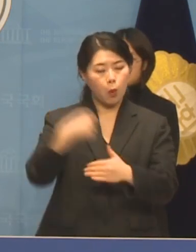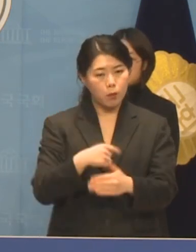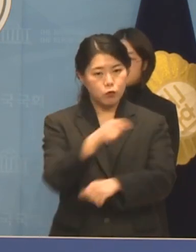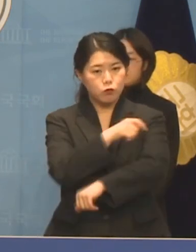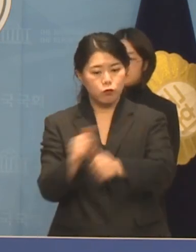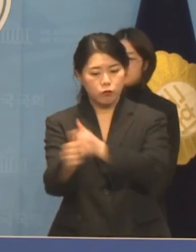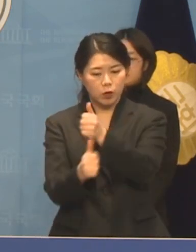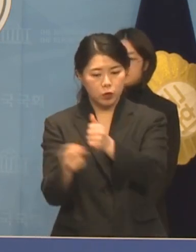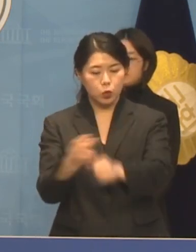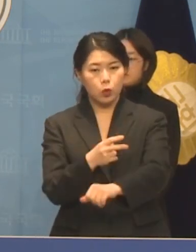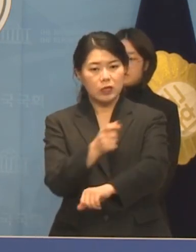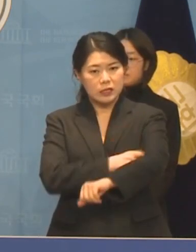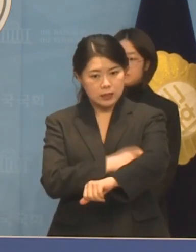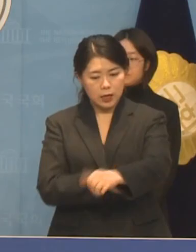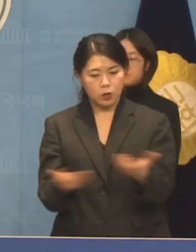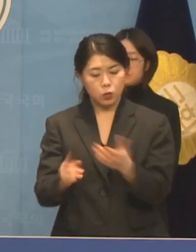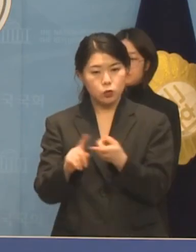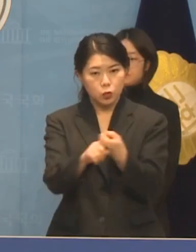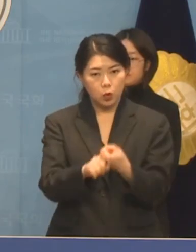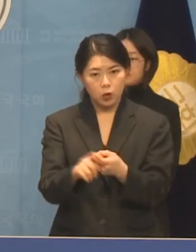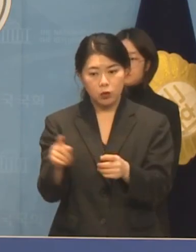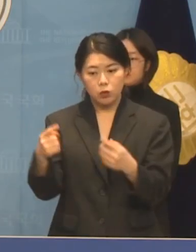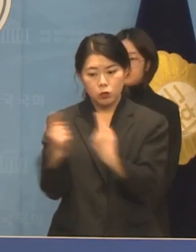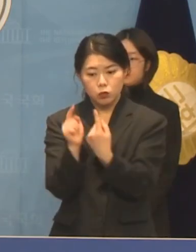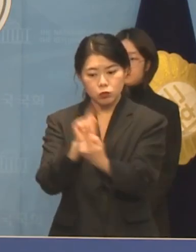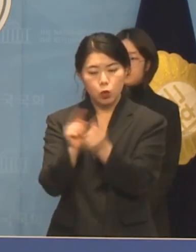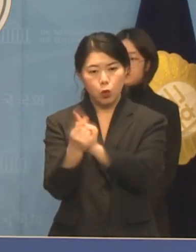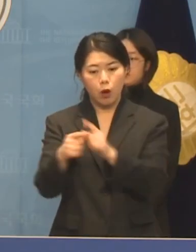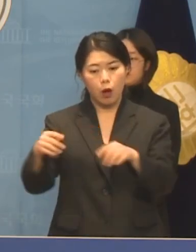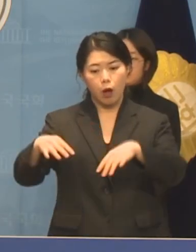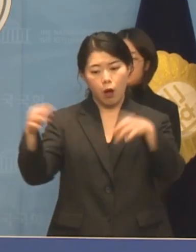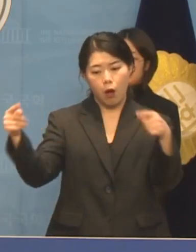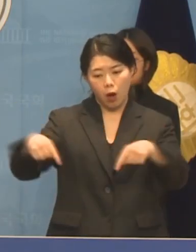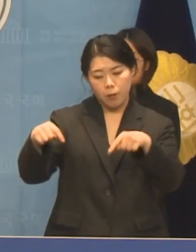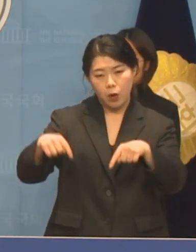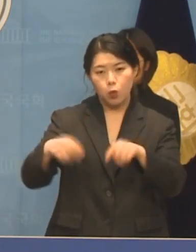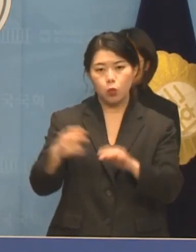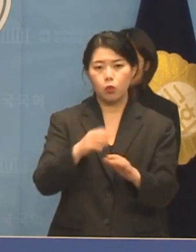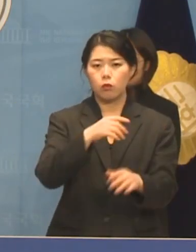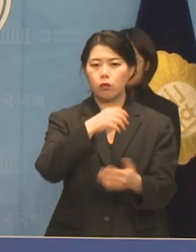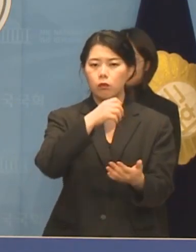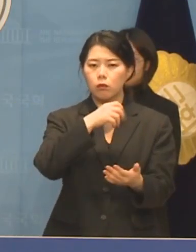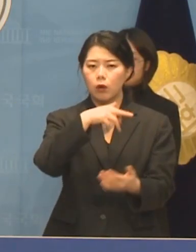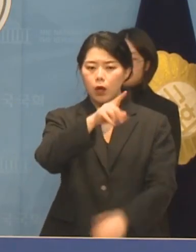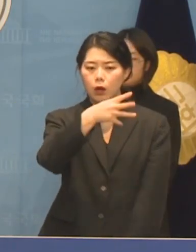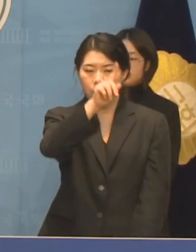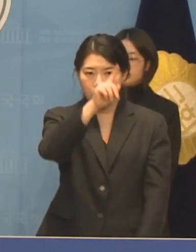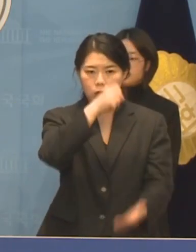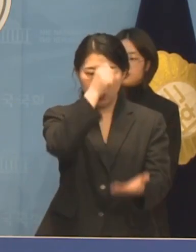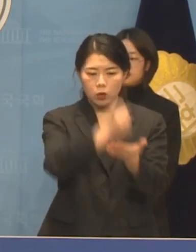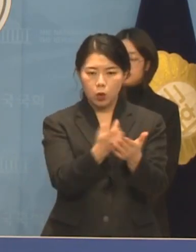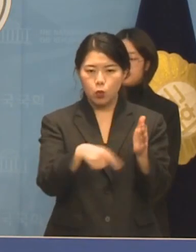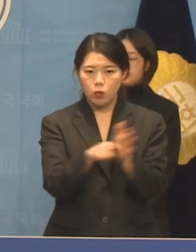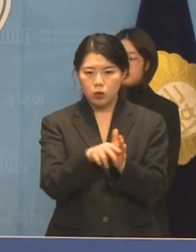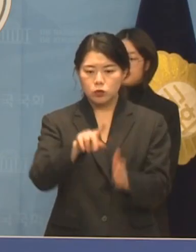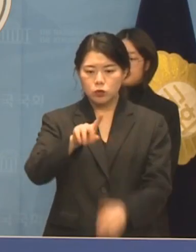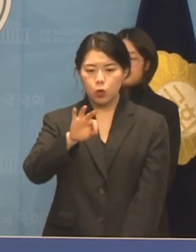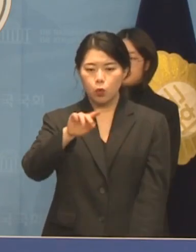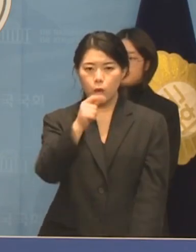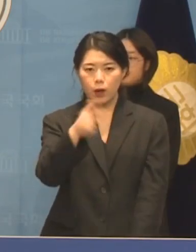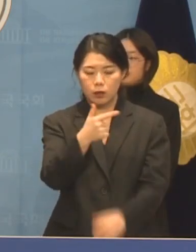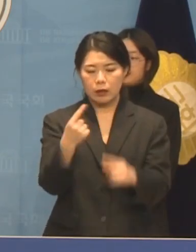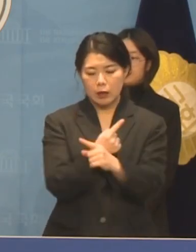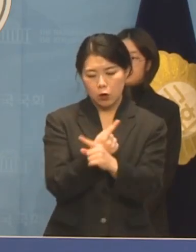이사, 노조들이 서로 합의하여 카라를 정상화하기 위한 정강 개정안을 도출하였으나